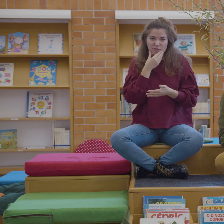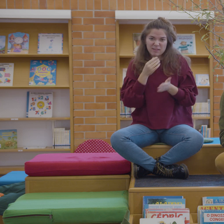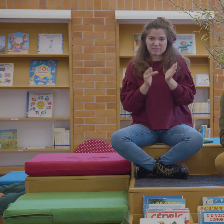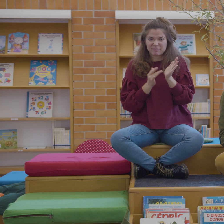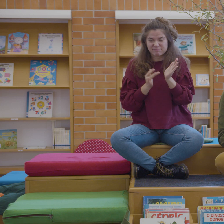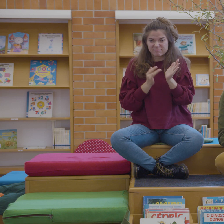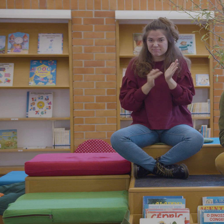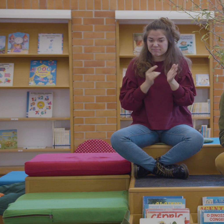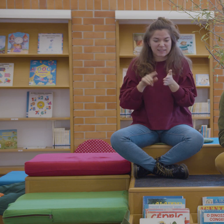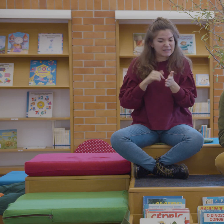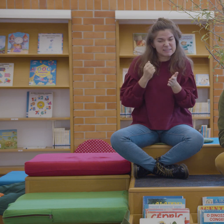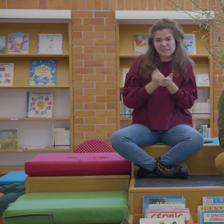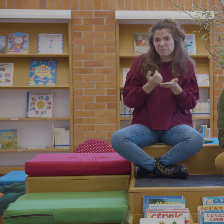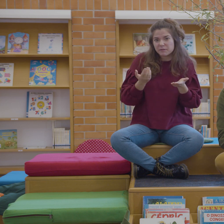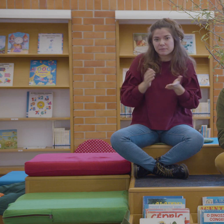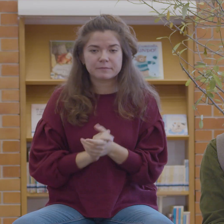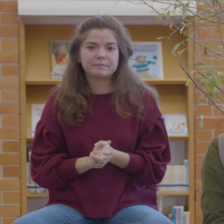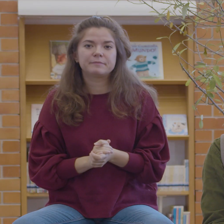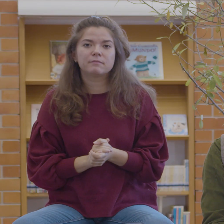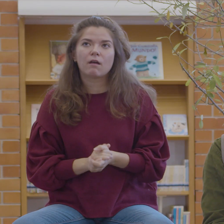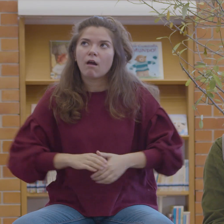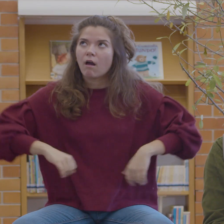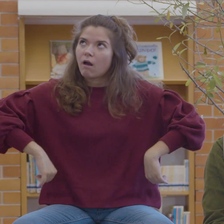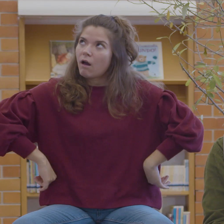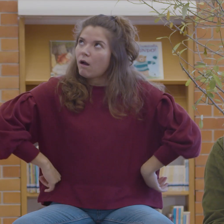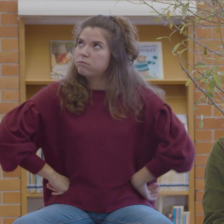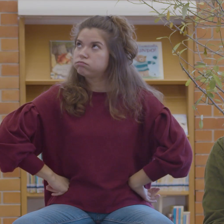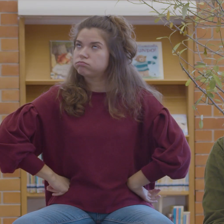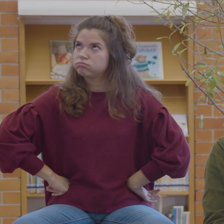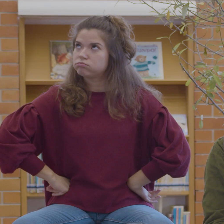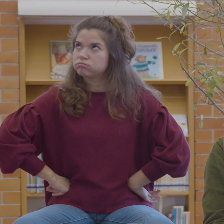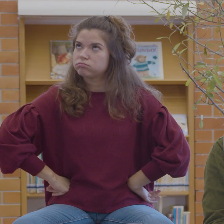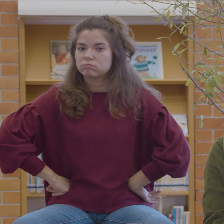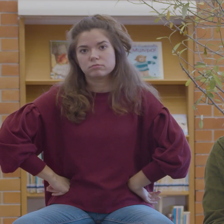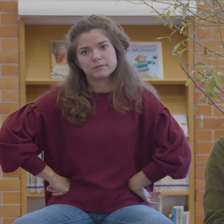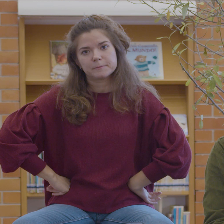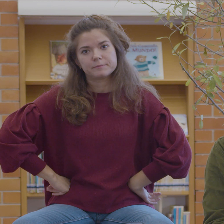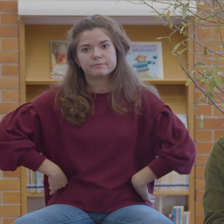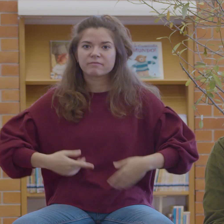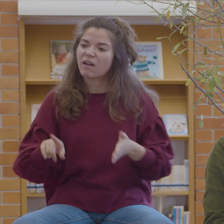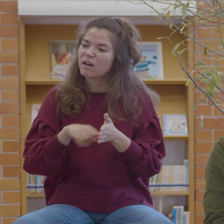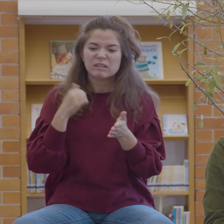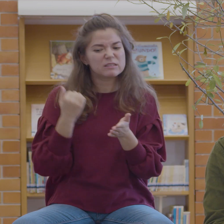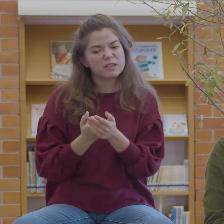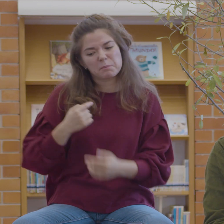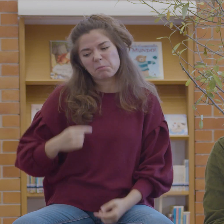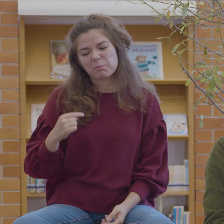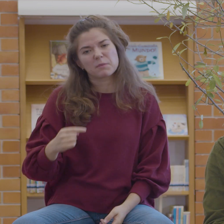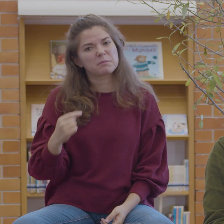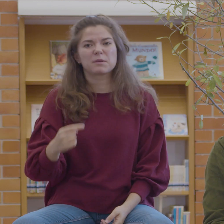sempre livros usados. Ai, que canseira. Era sempre a mesma